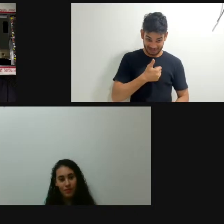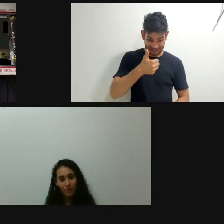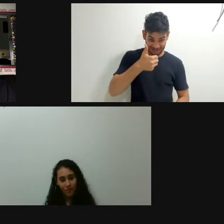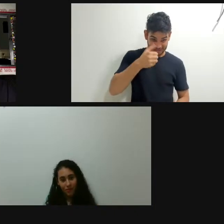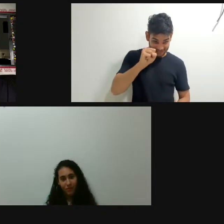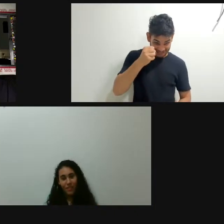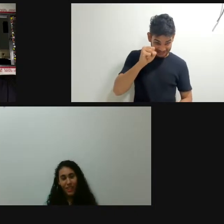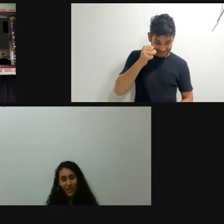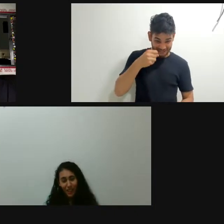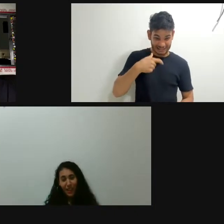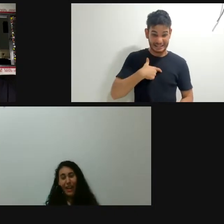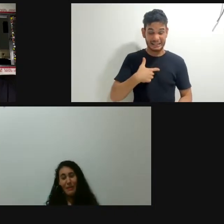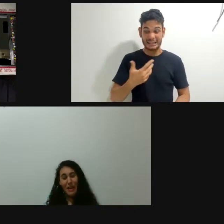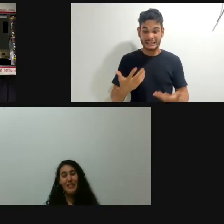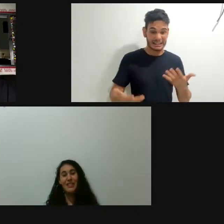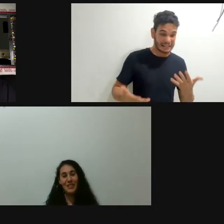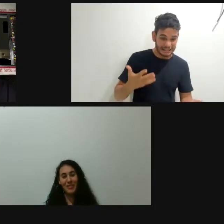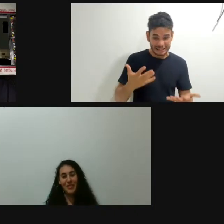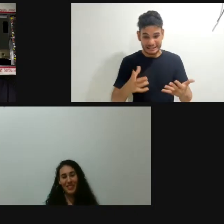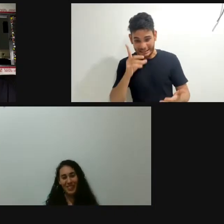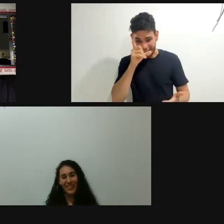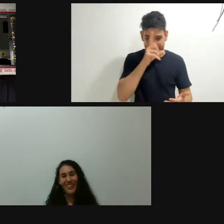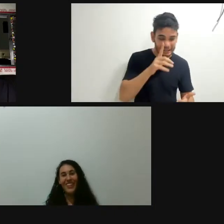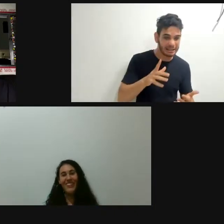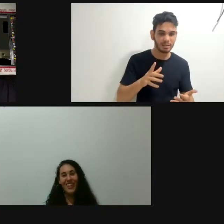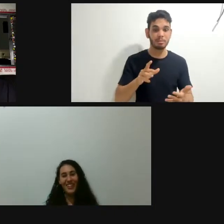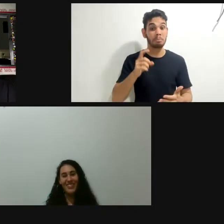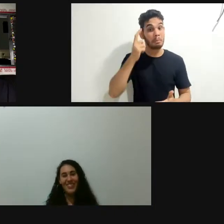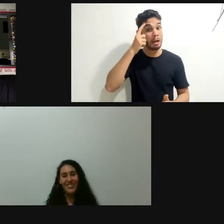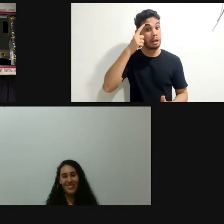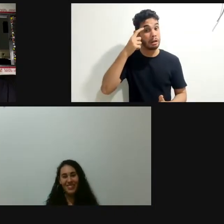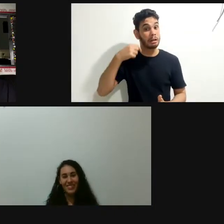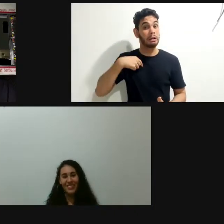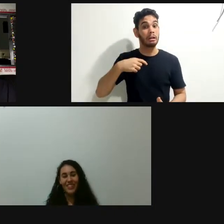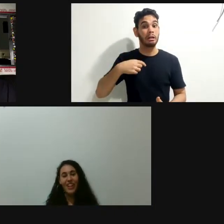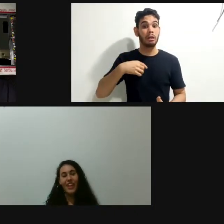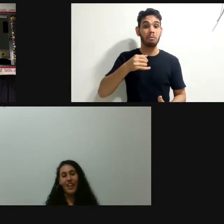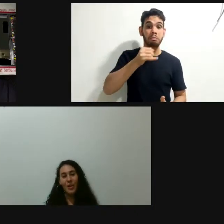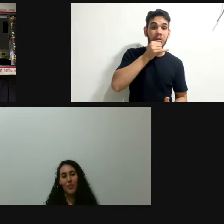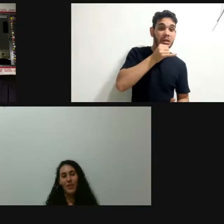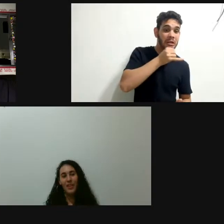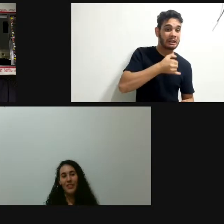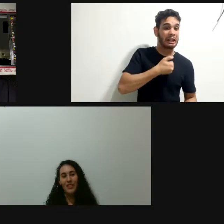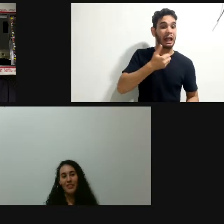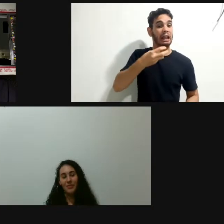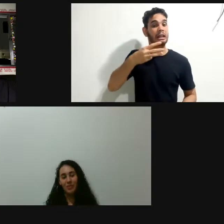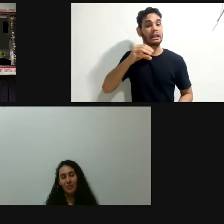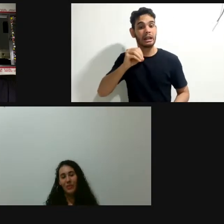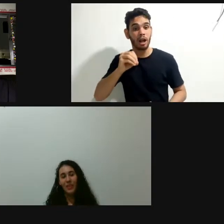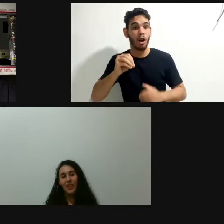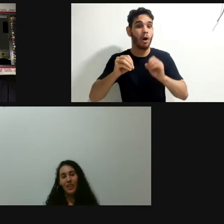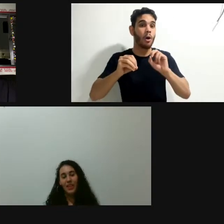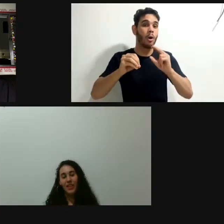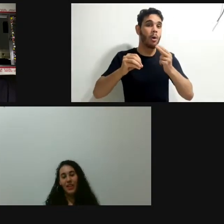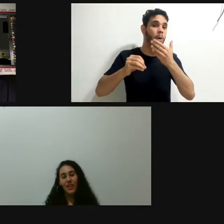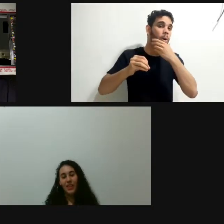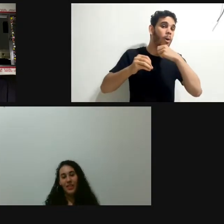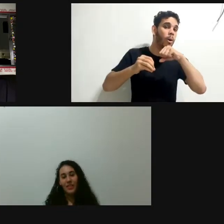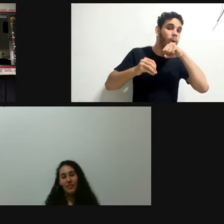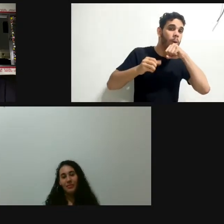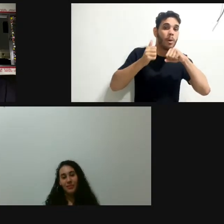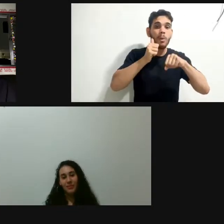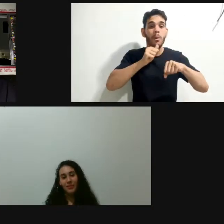os de 30. Imagino. Imagine papai e mamãe. Realmente. Bia, se